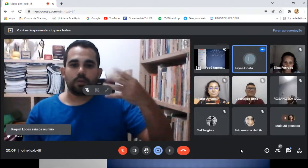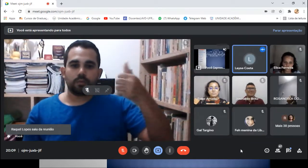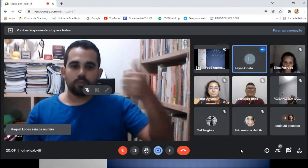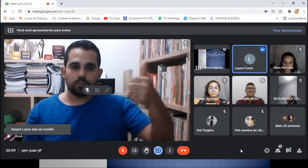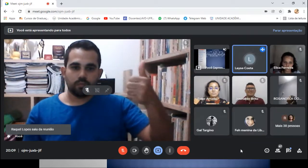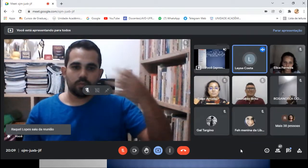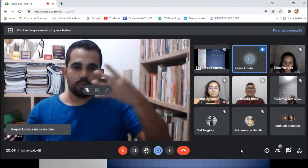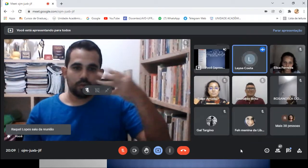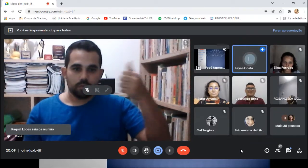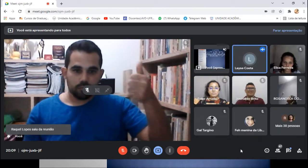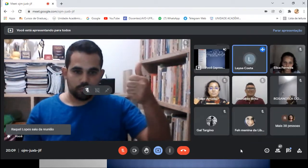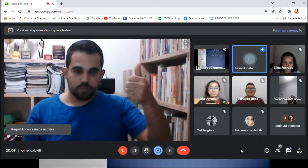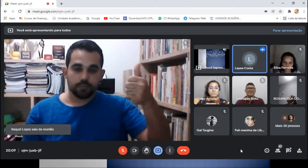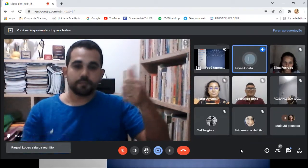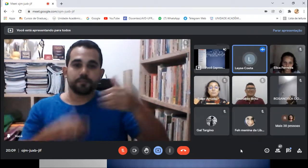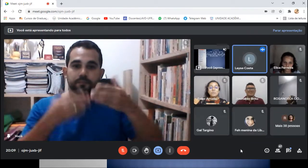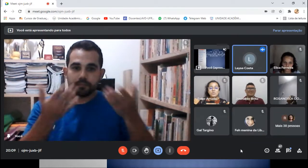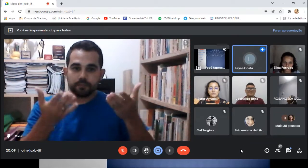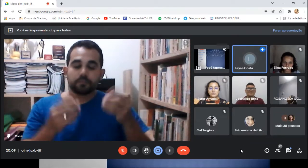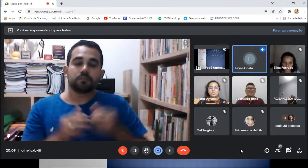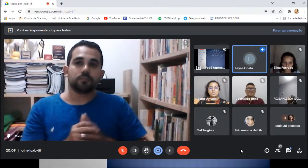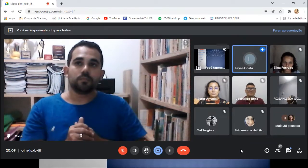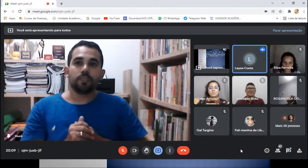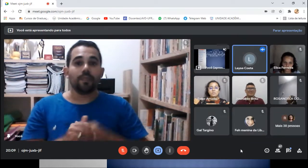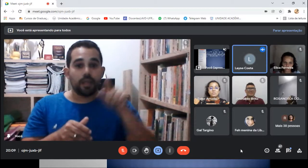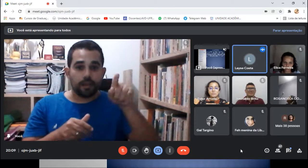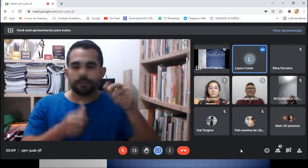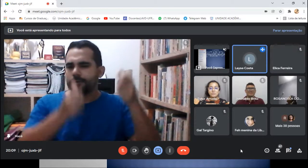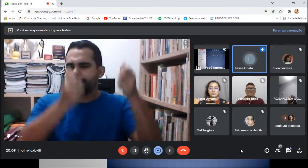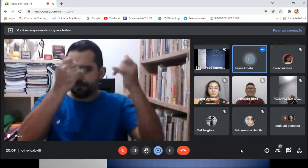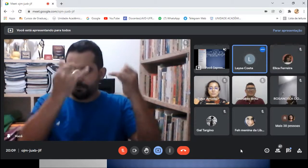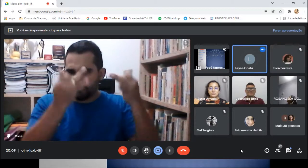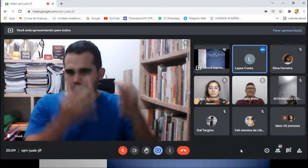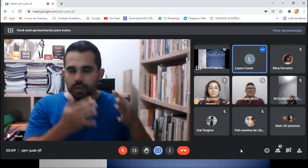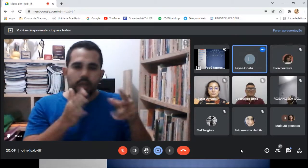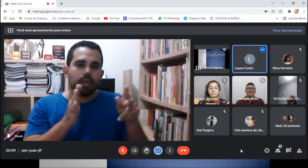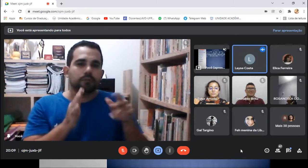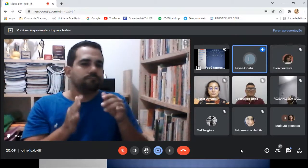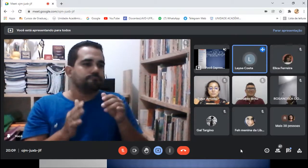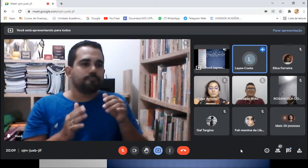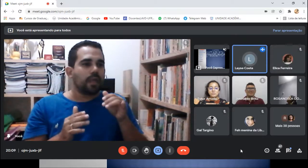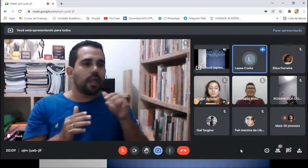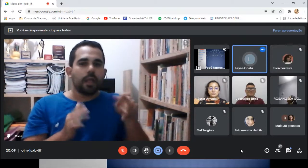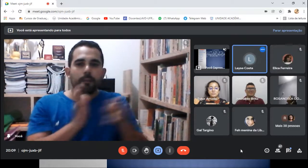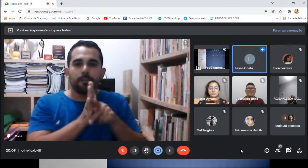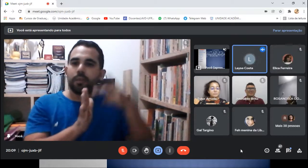é a página 41 do livro de Debois. Ele explica que